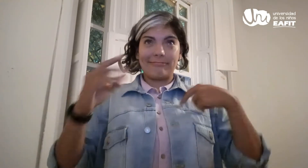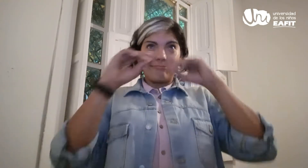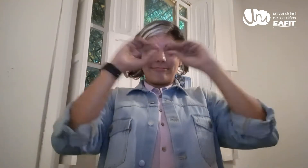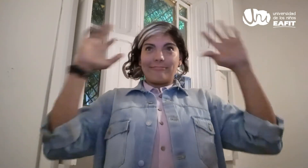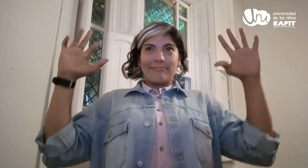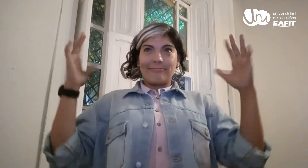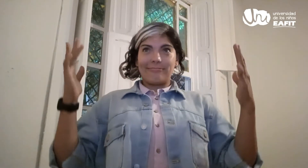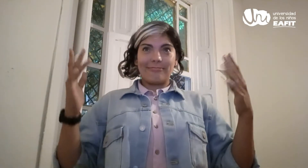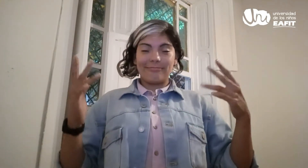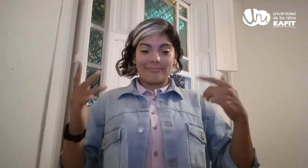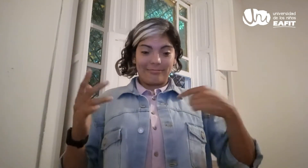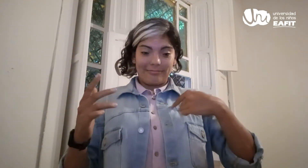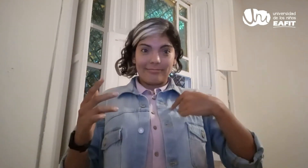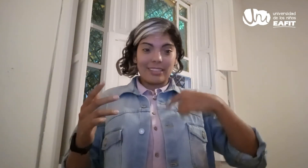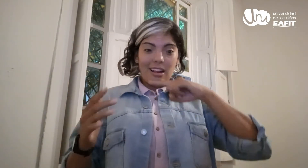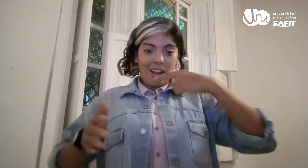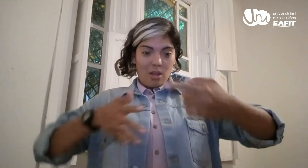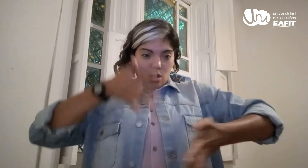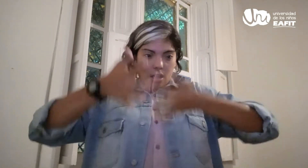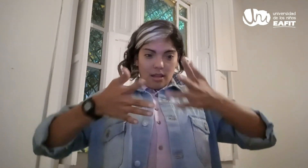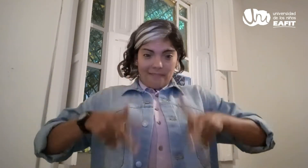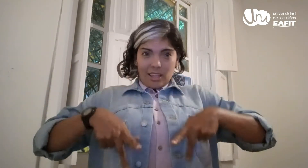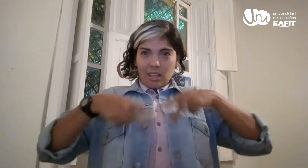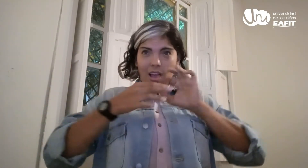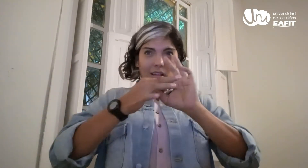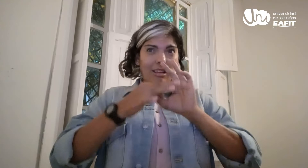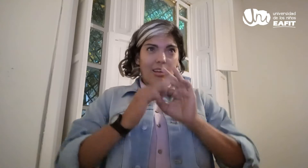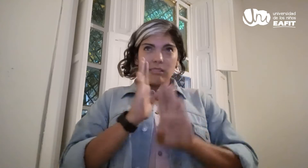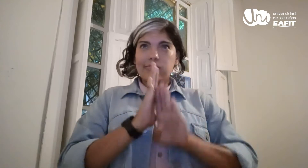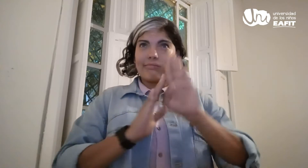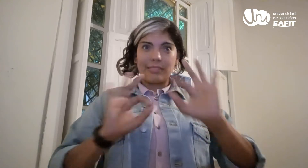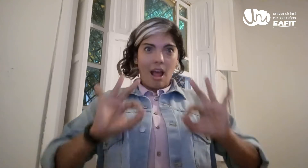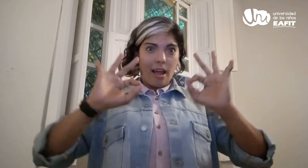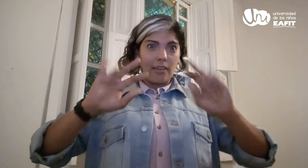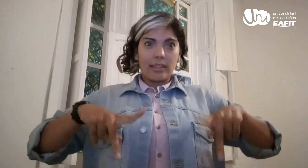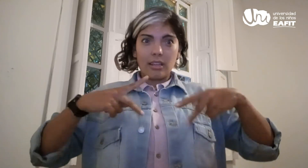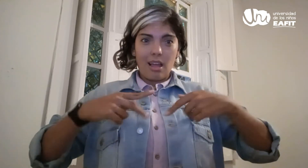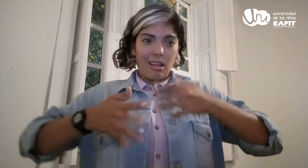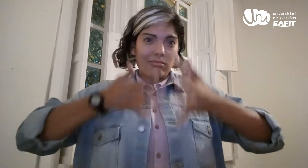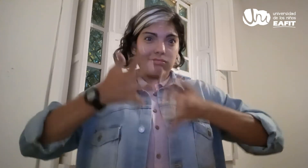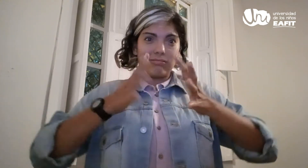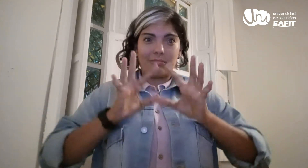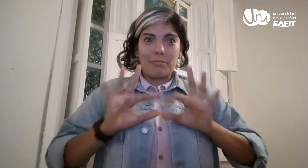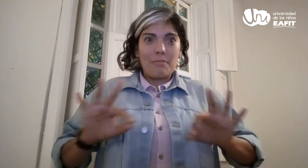Yo sueño que mi lengua de señas pueda estar en todos los espacios y así tener una verdadera calidad de vida, pues es un